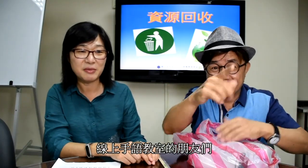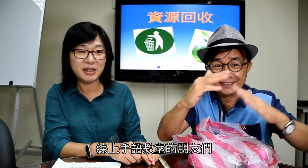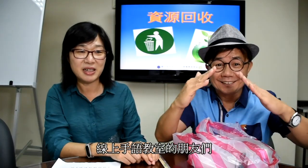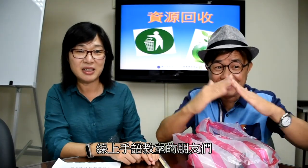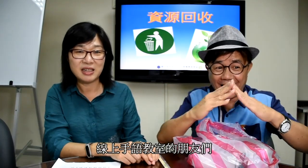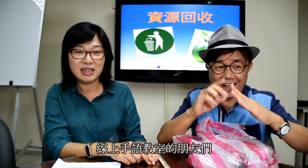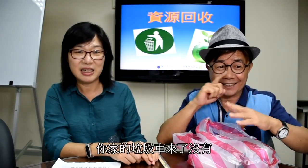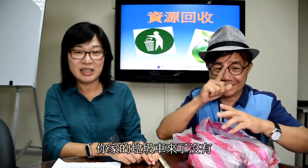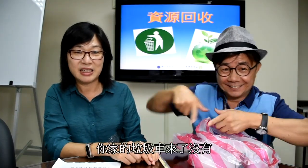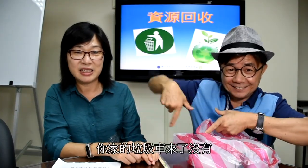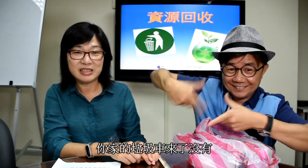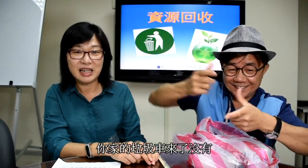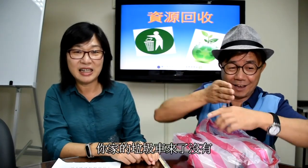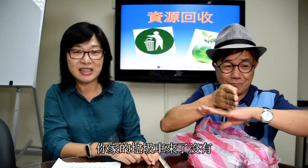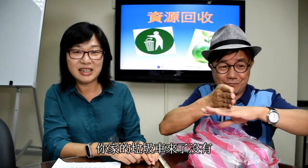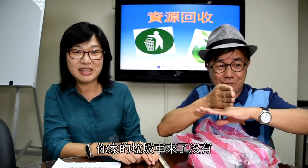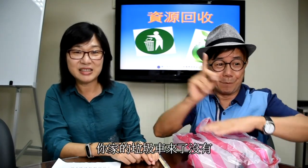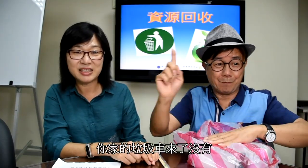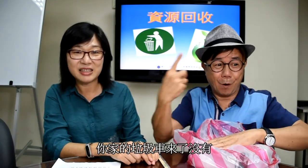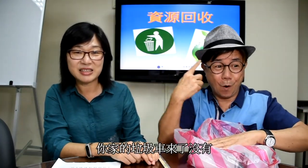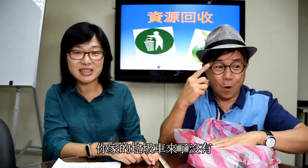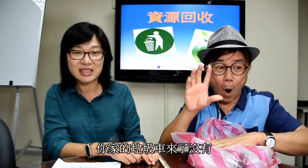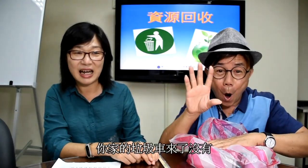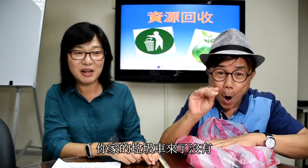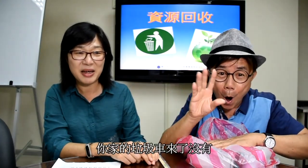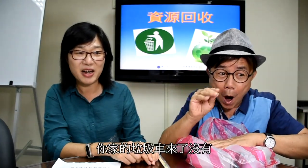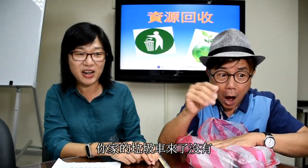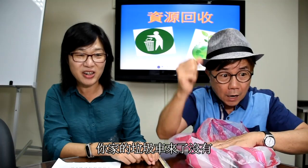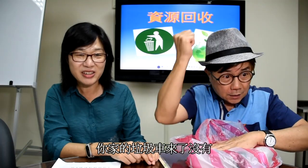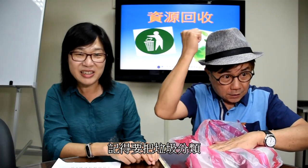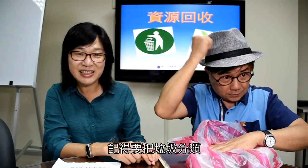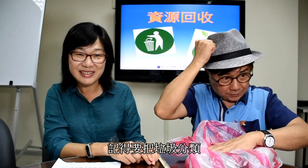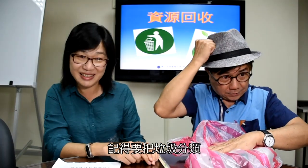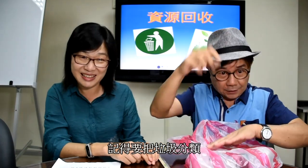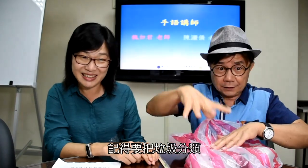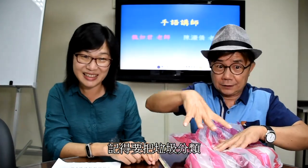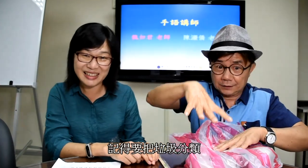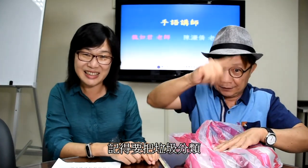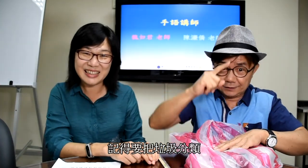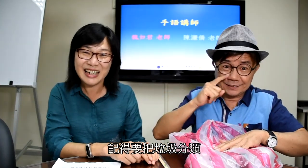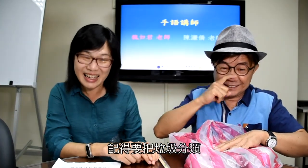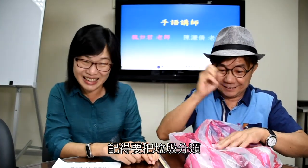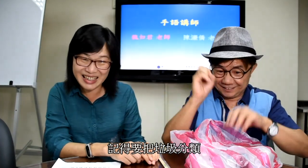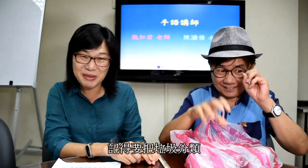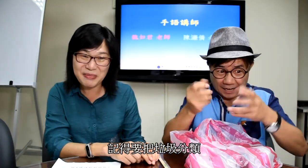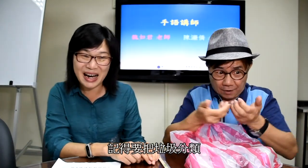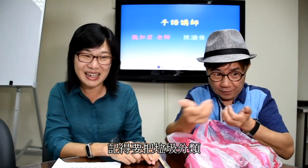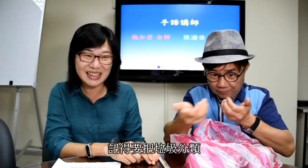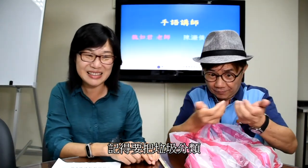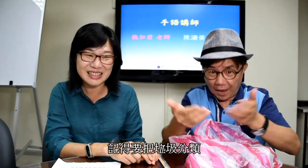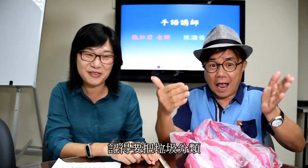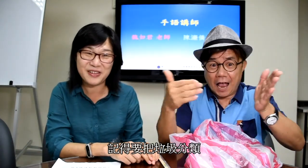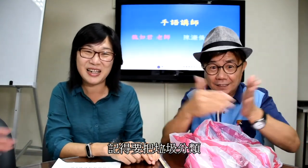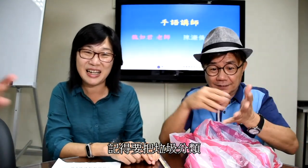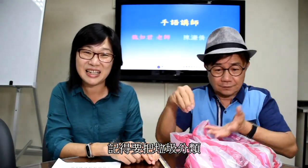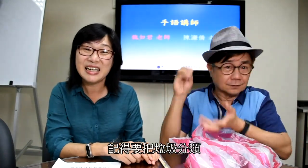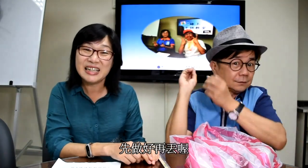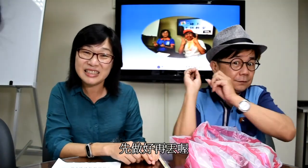们，你家的垃圾车来了没有？记得要把垃圾分类先